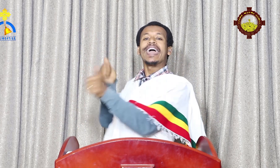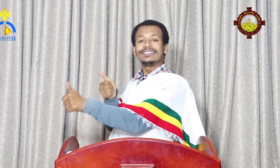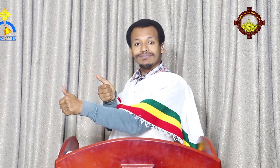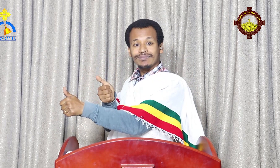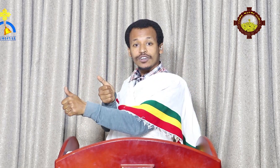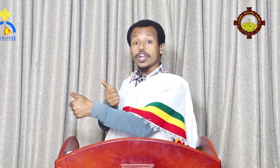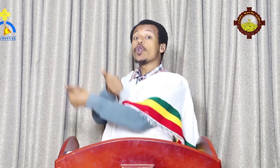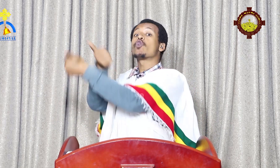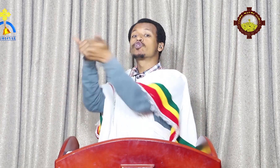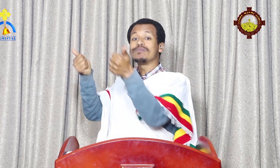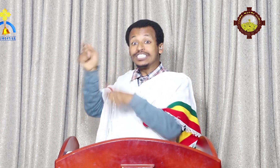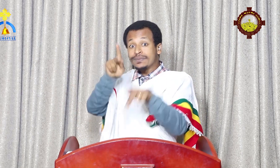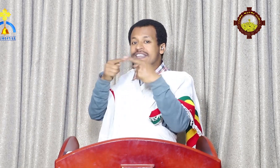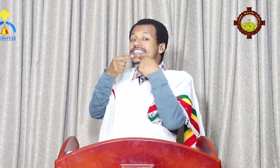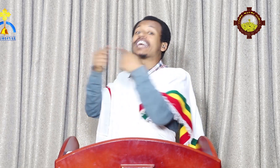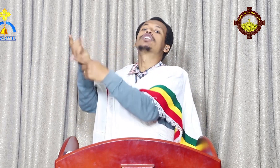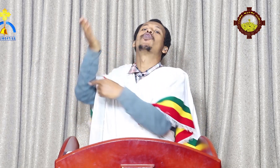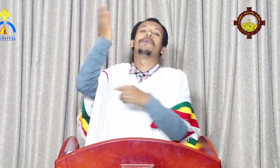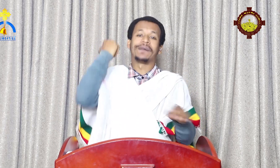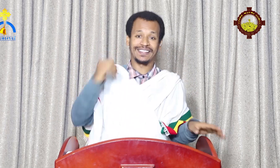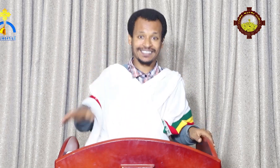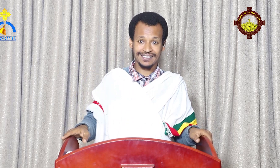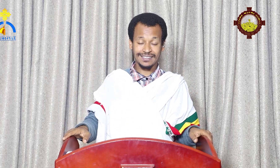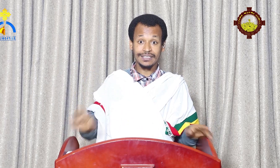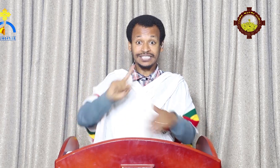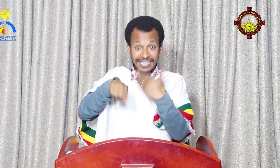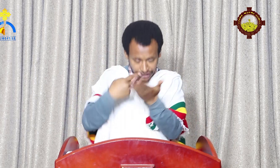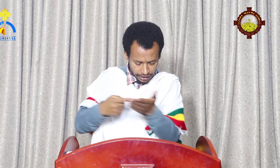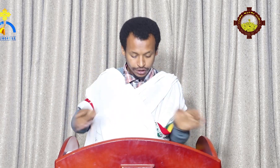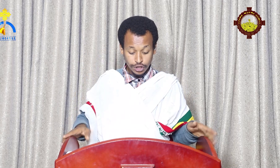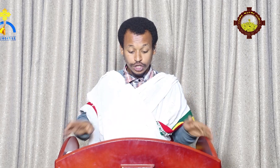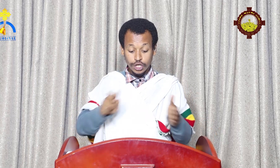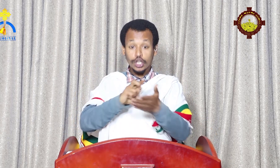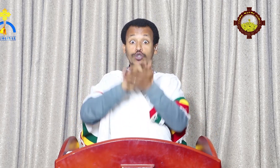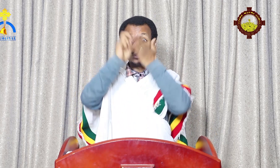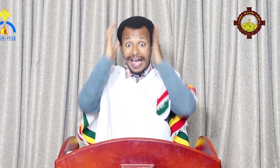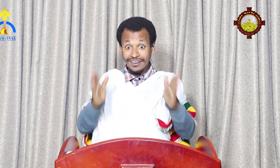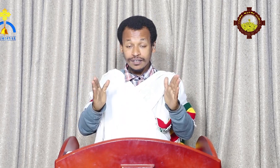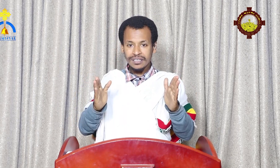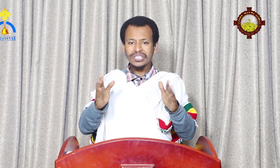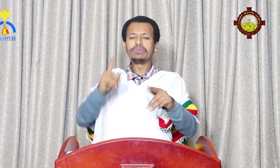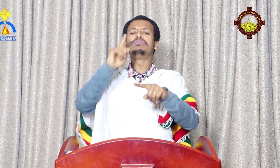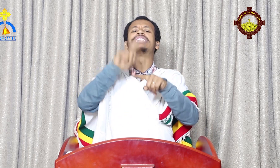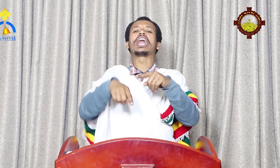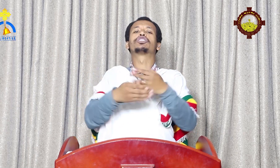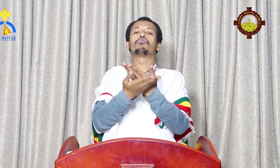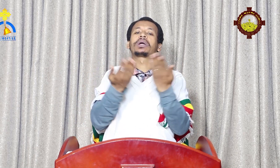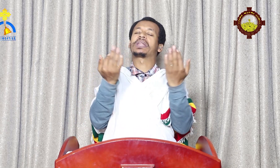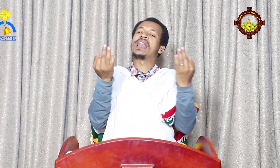ለሐዋርያትም ለሌሎቹም ሕዝብ ይነግራቸው ነበር። ስለዚህ ቅዱሳን የሚሳናቸው ነገር